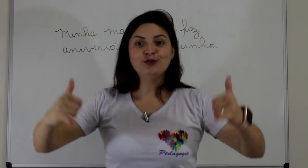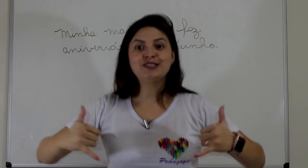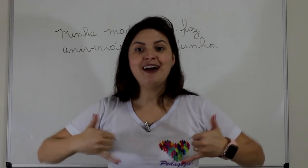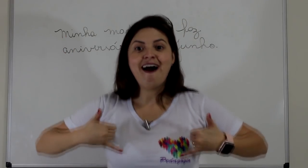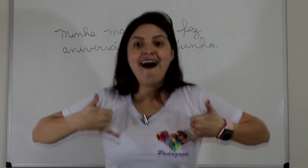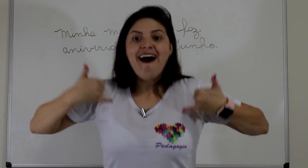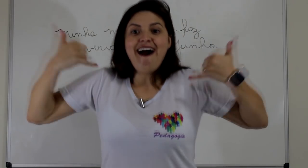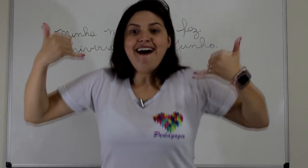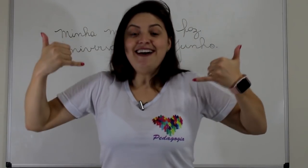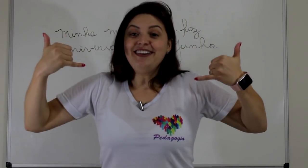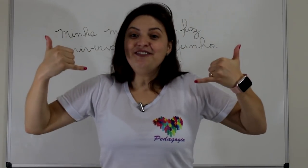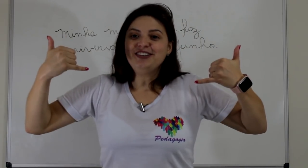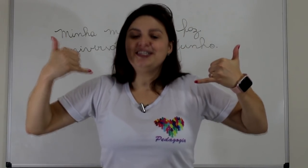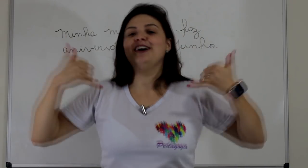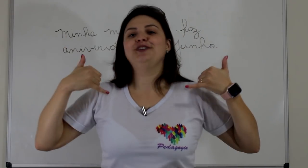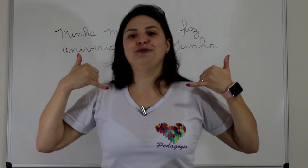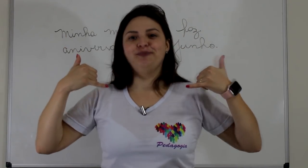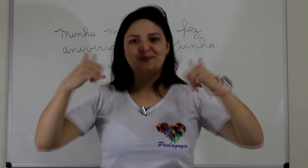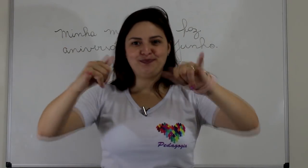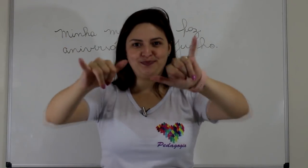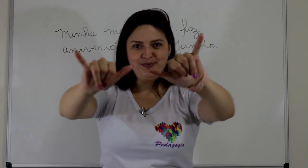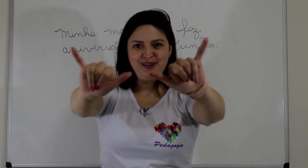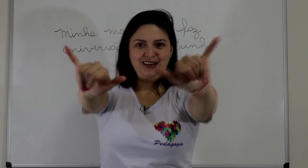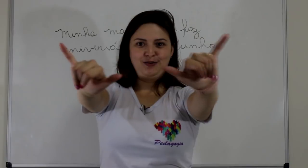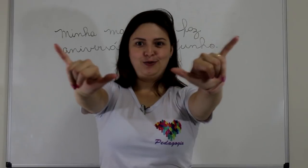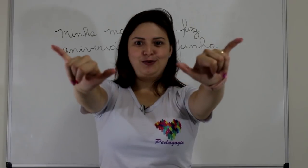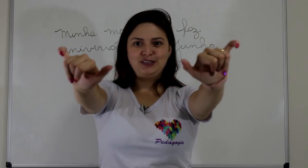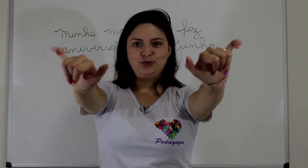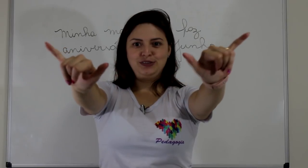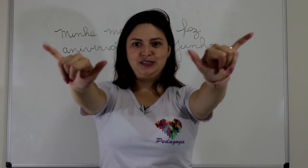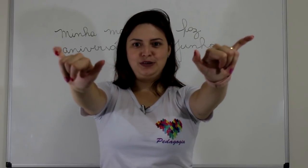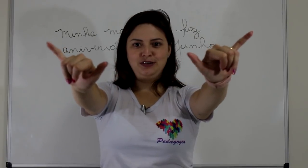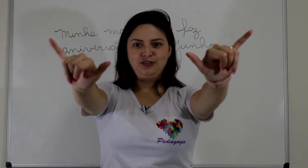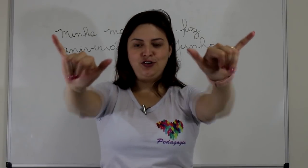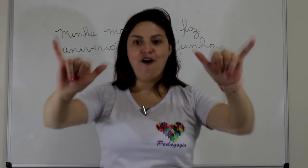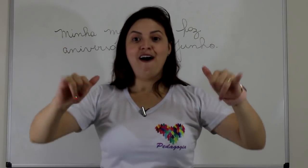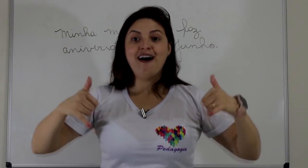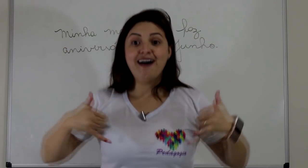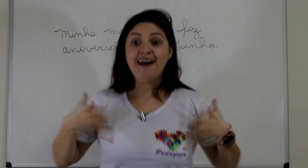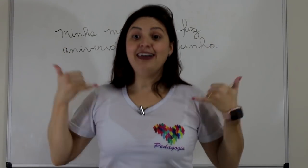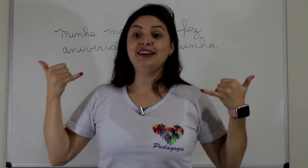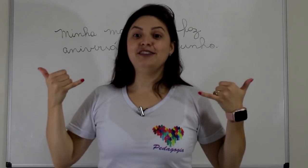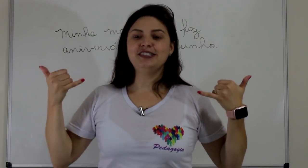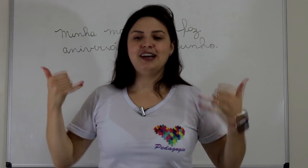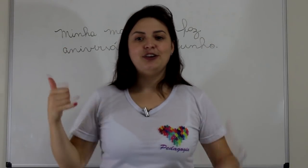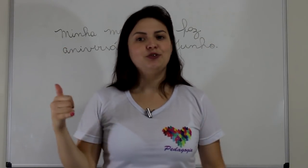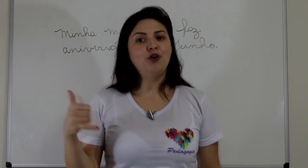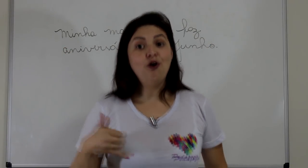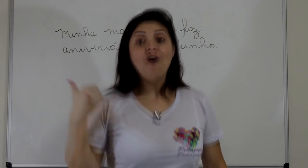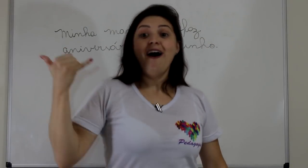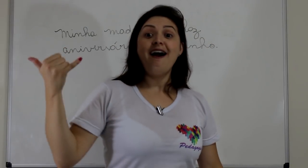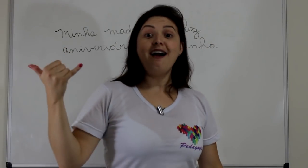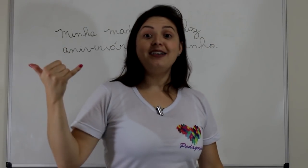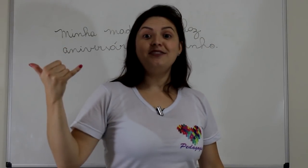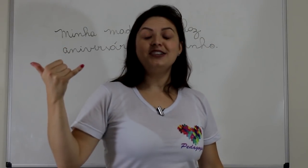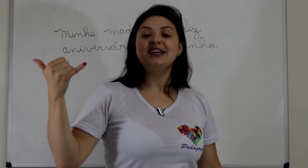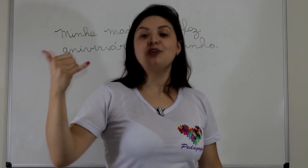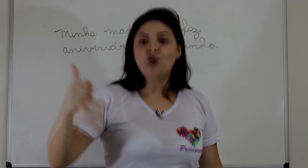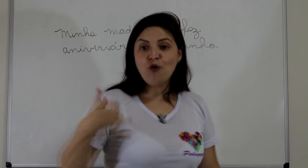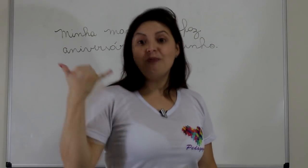mãos, aniversário. Com as 2 mãos, ó, aniversário. Ou aniversário com uma